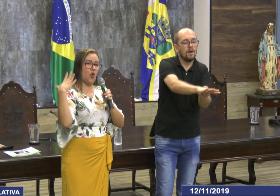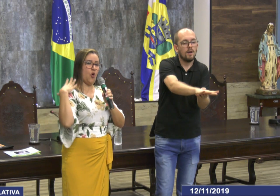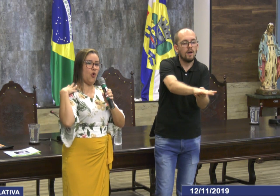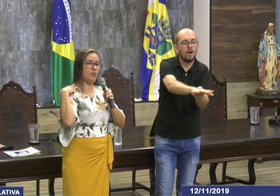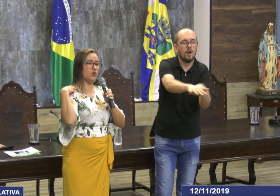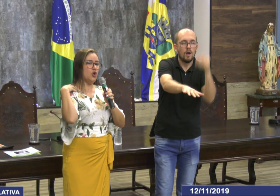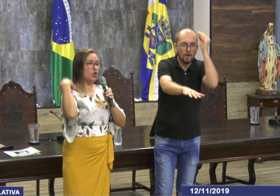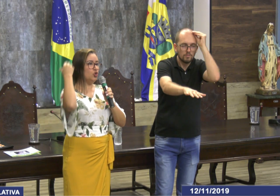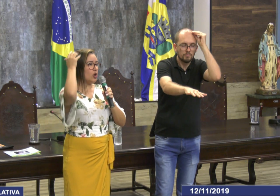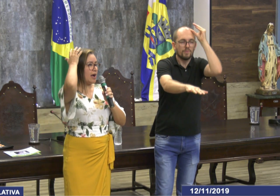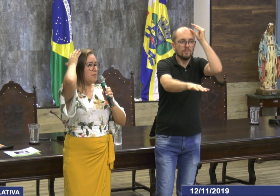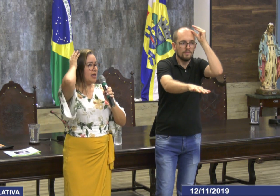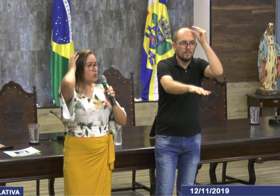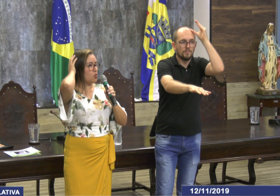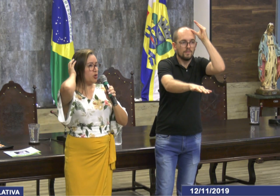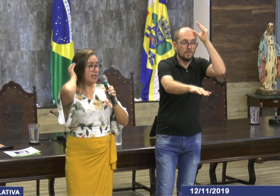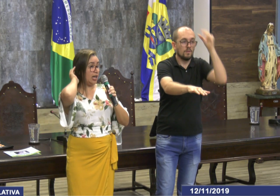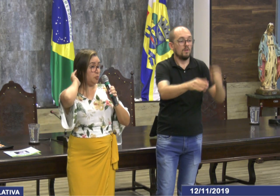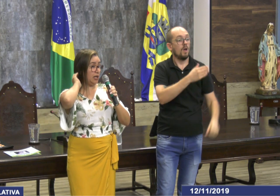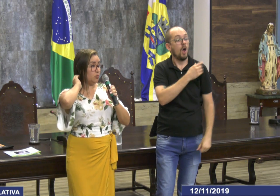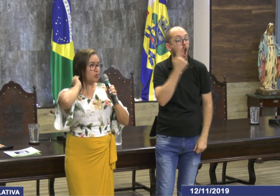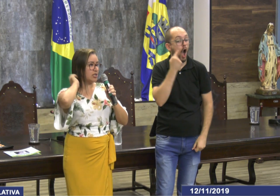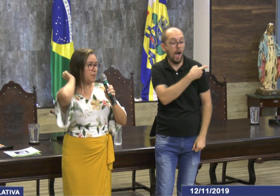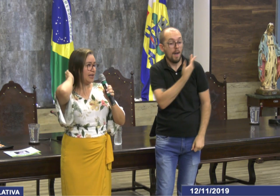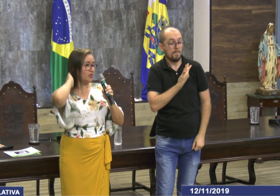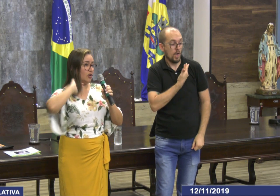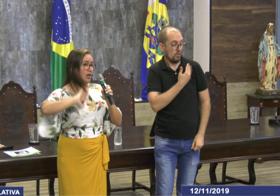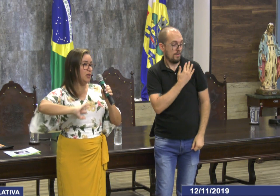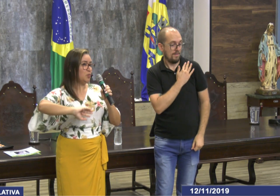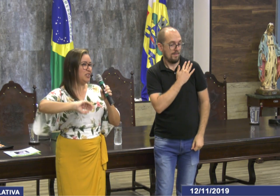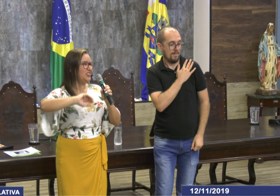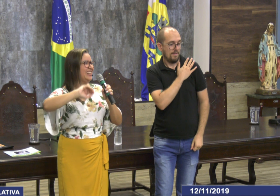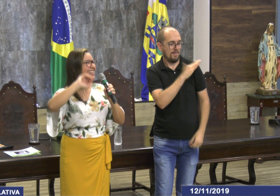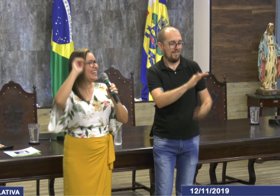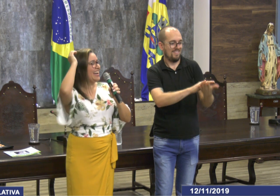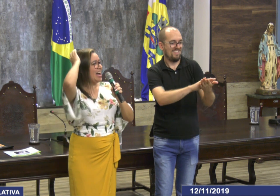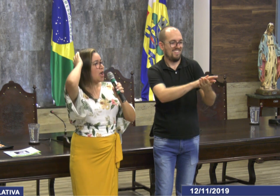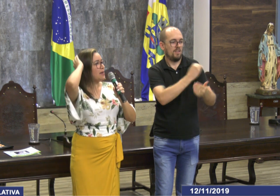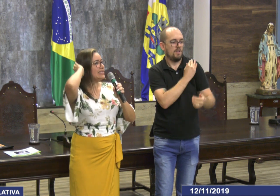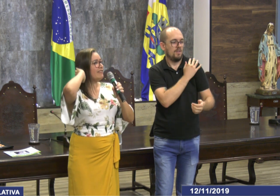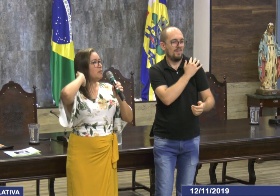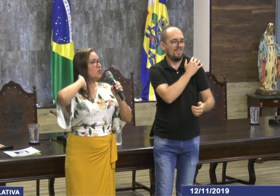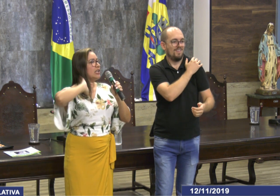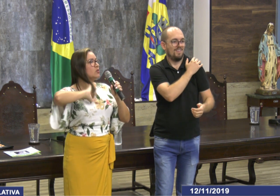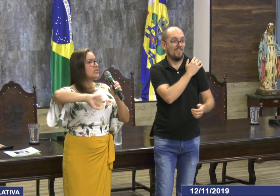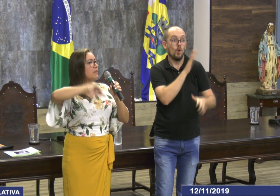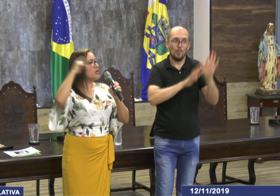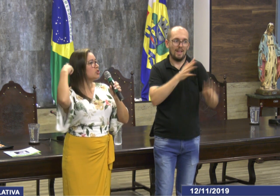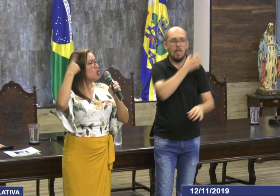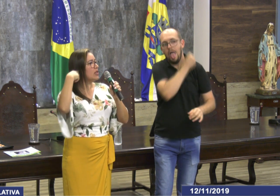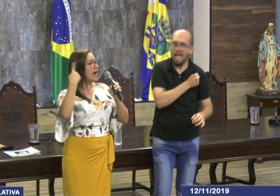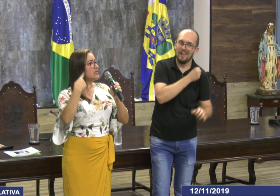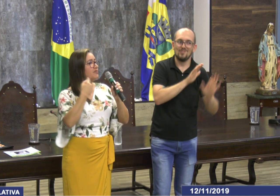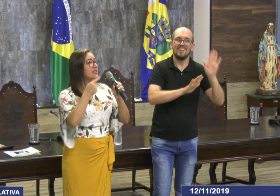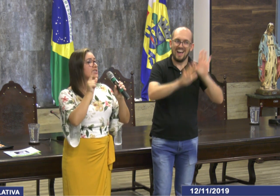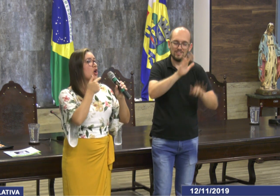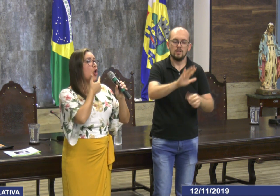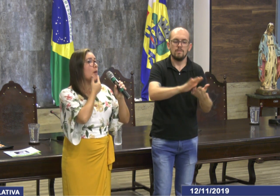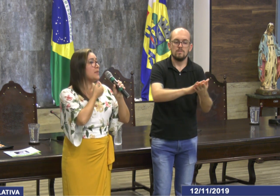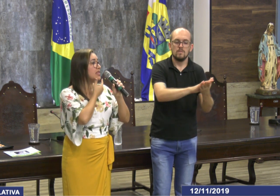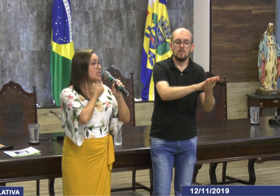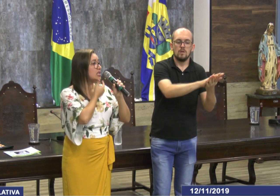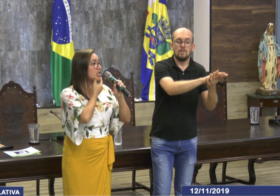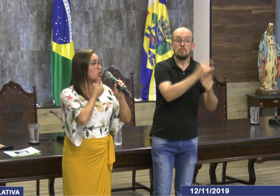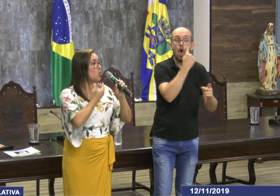no ombro, no cabelo, com cuidado, para ele não puxar, porque ele adora um cabelo comprido. Aí passava a mão dele nos cabelos enrolados e fazia,